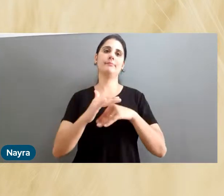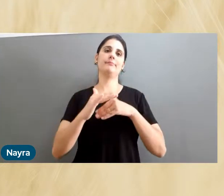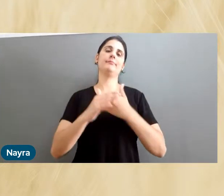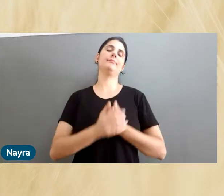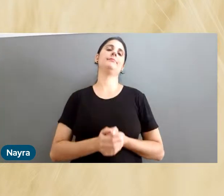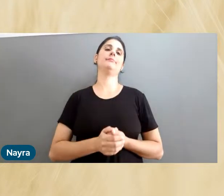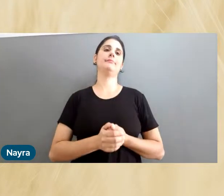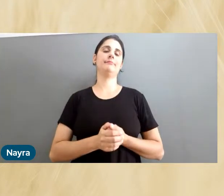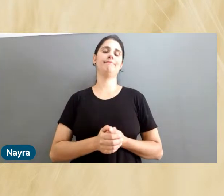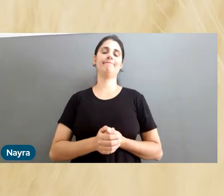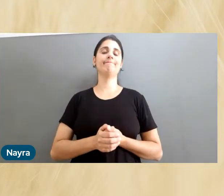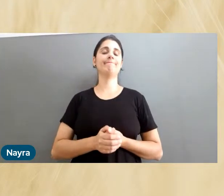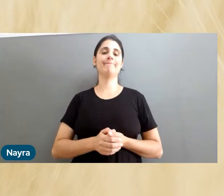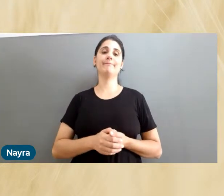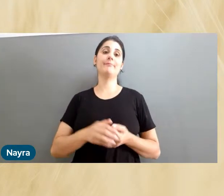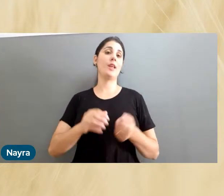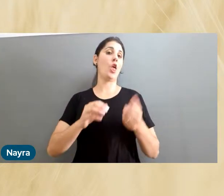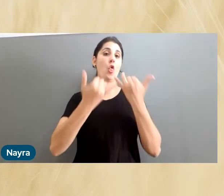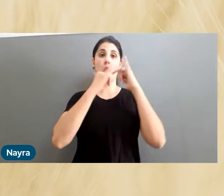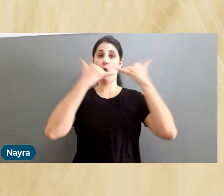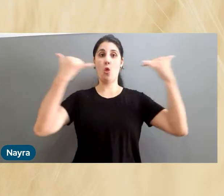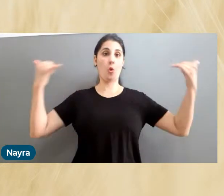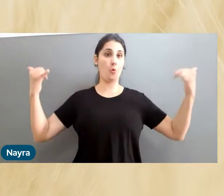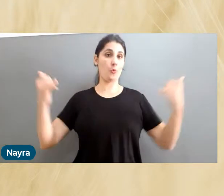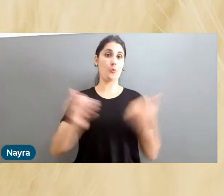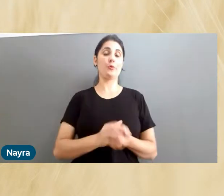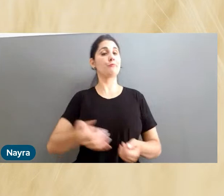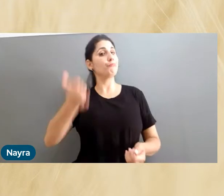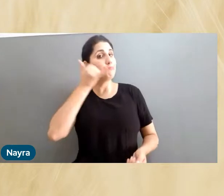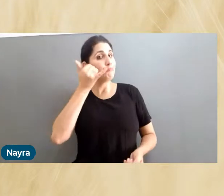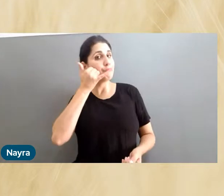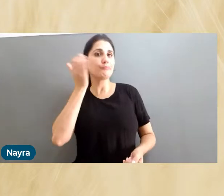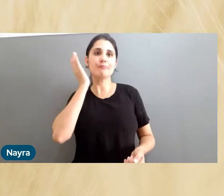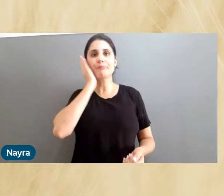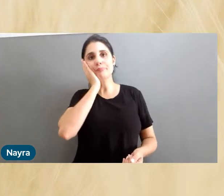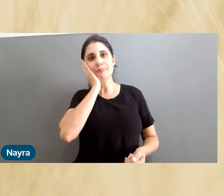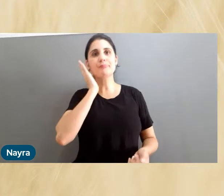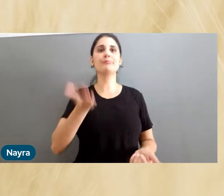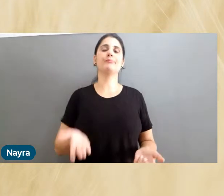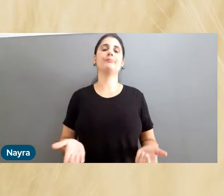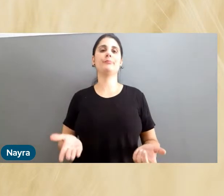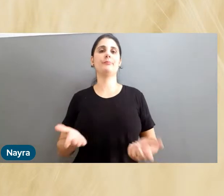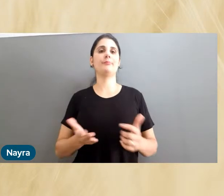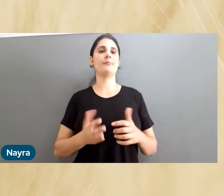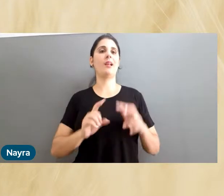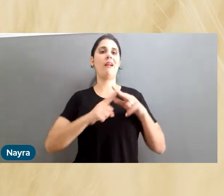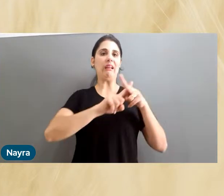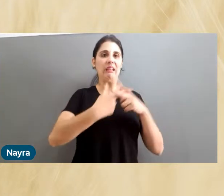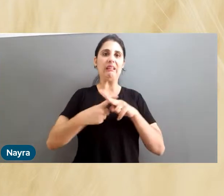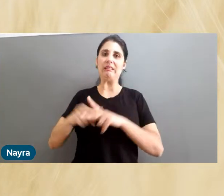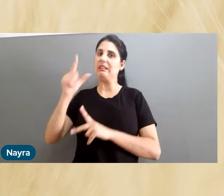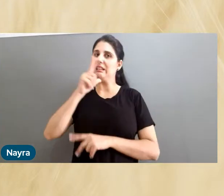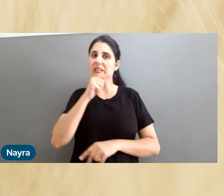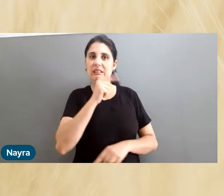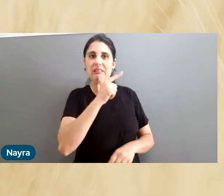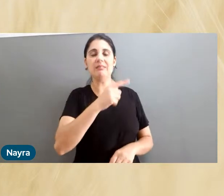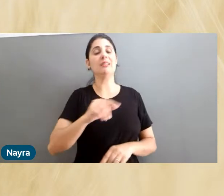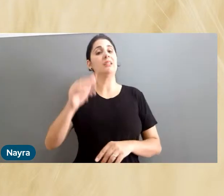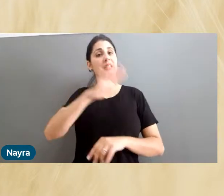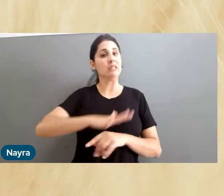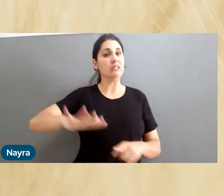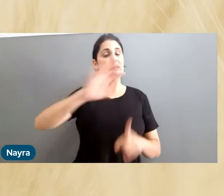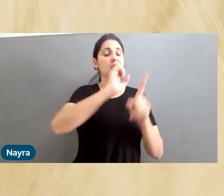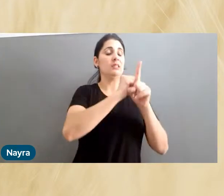em que não tem luz elétrica, não tem telefone celular, não tem água encanada, os ambientes sociais não têm